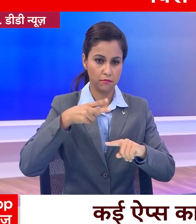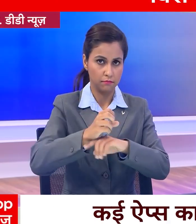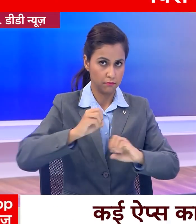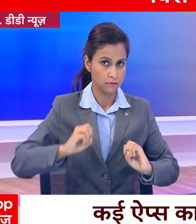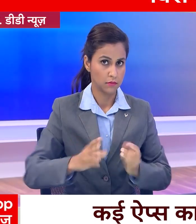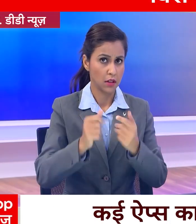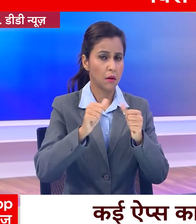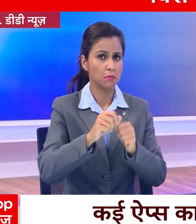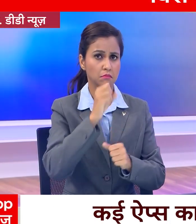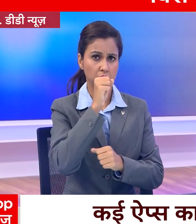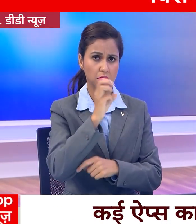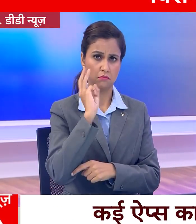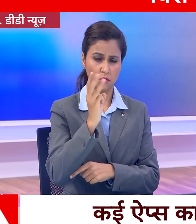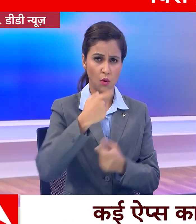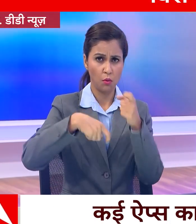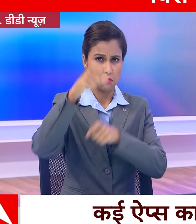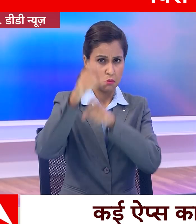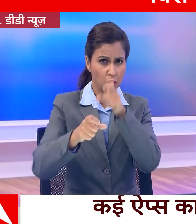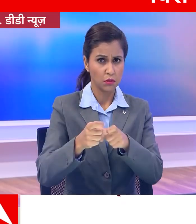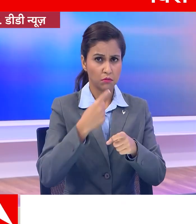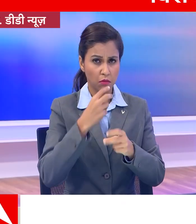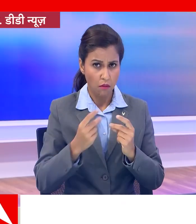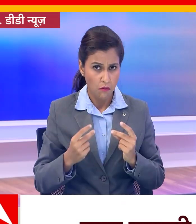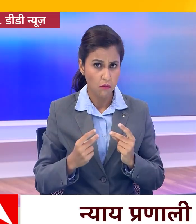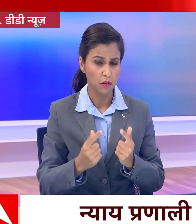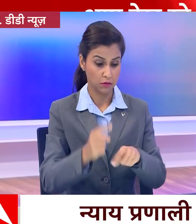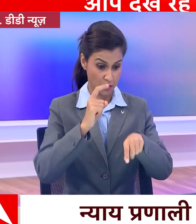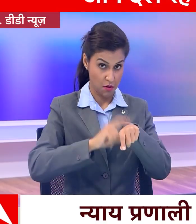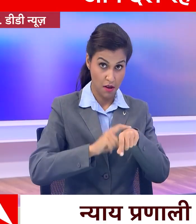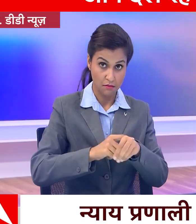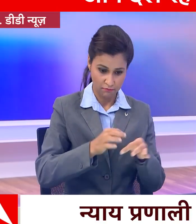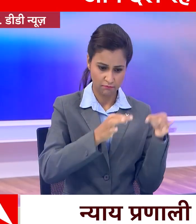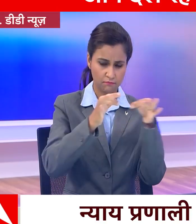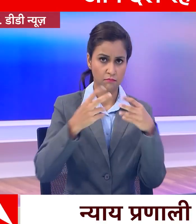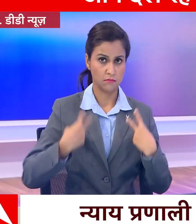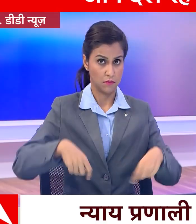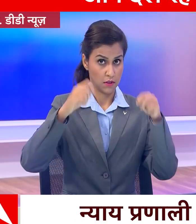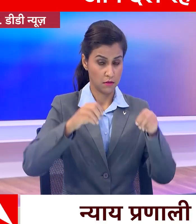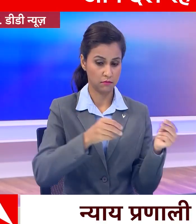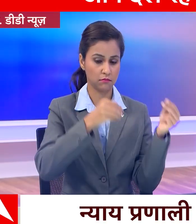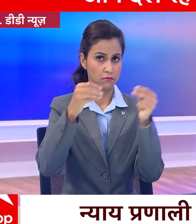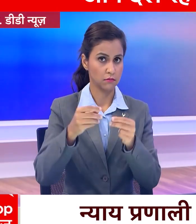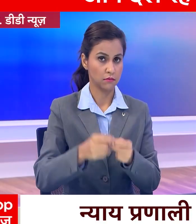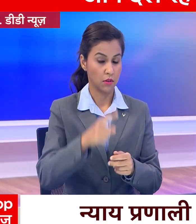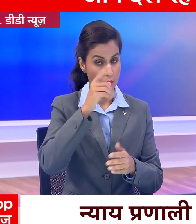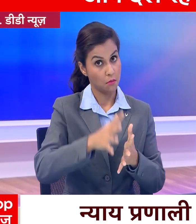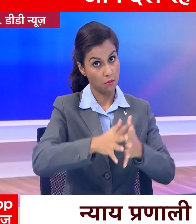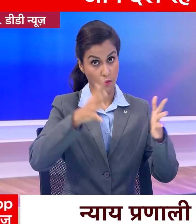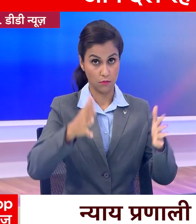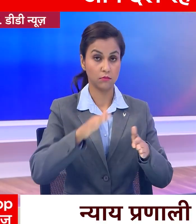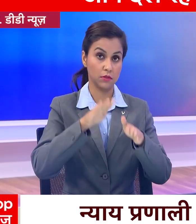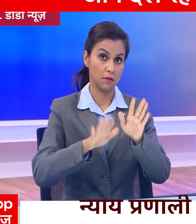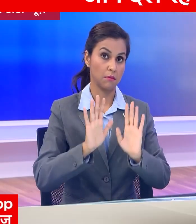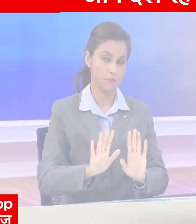गृह मंत्री ने इस पहल को लोगों को त्वरित और समय पर न्याय प्रदान करने की दिशा में बड़ा कदम